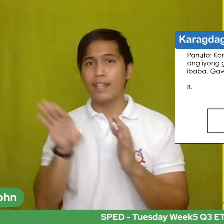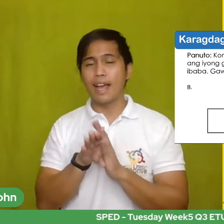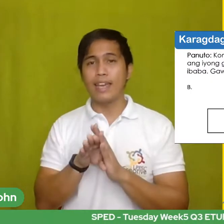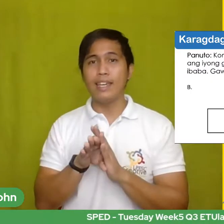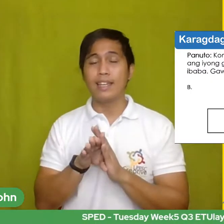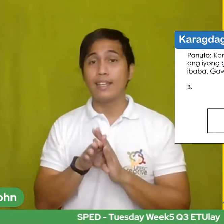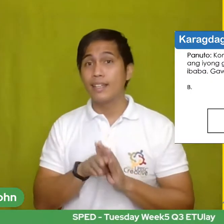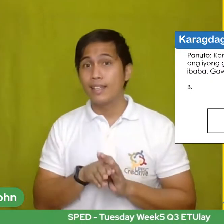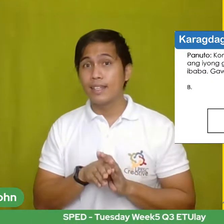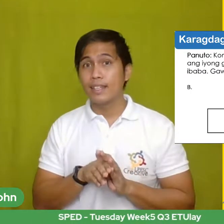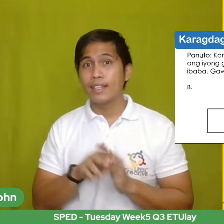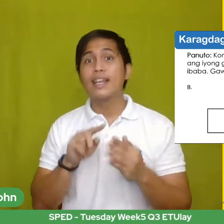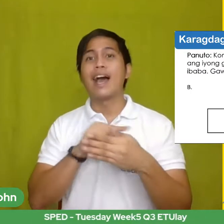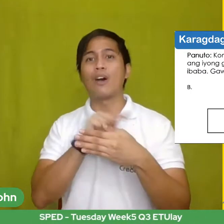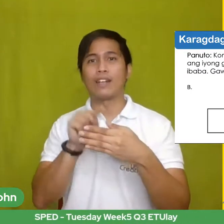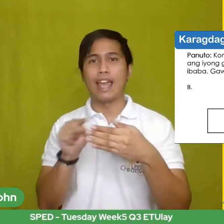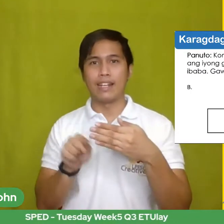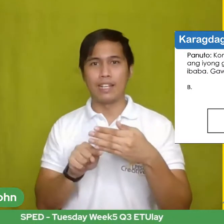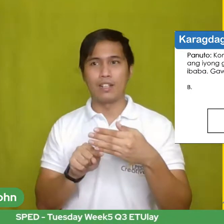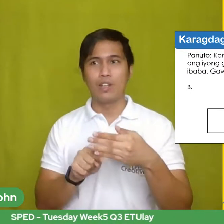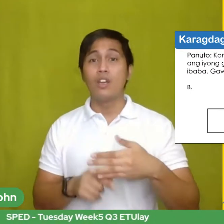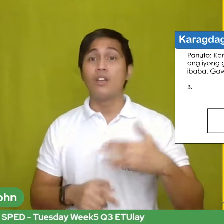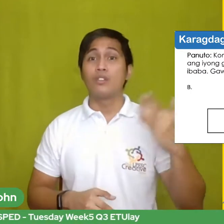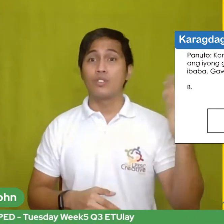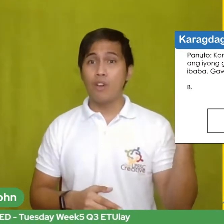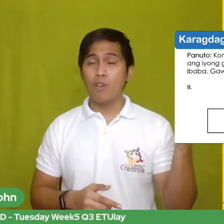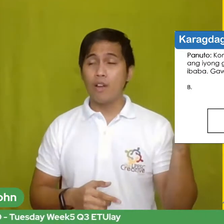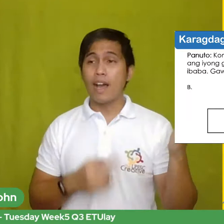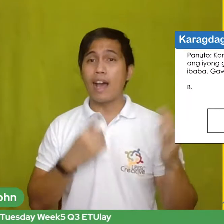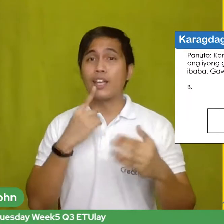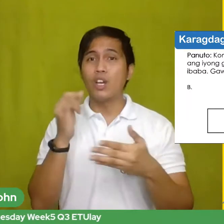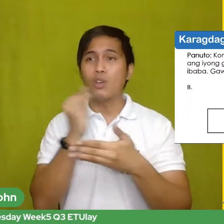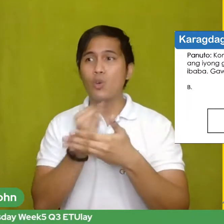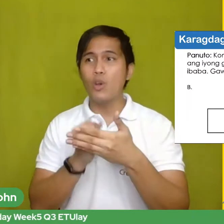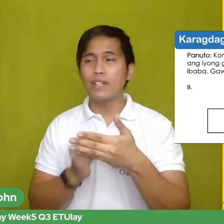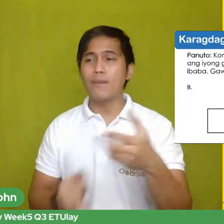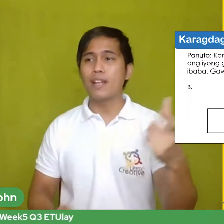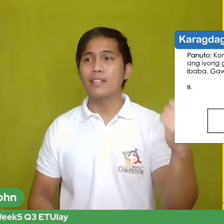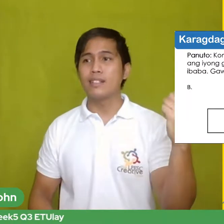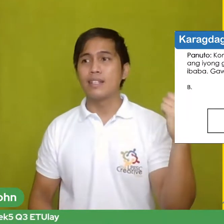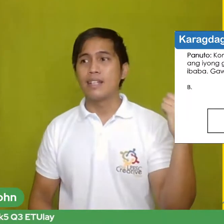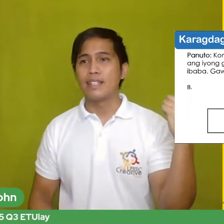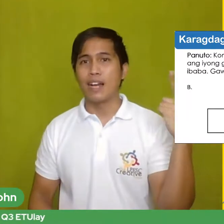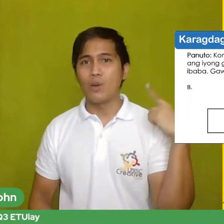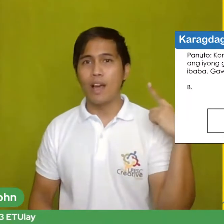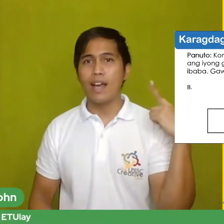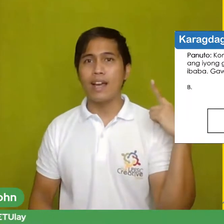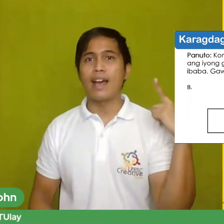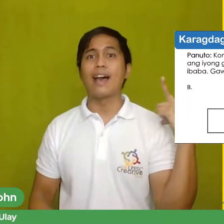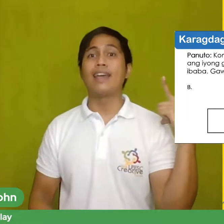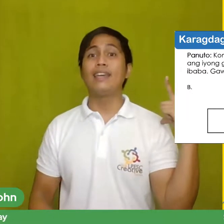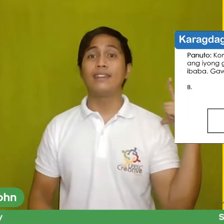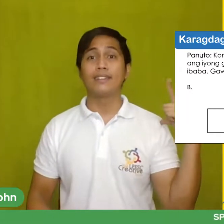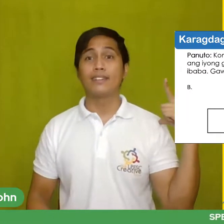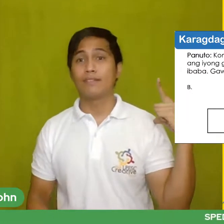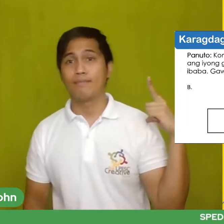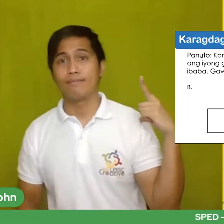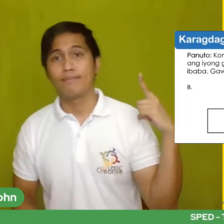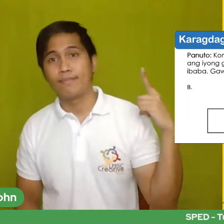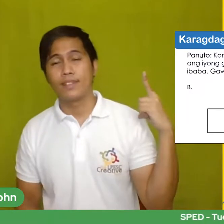ay outlining. So, ang inyong iguguhit naman sa kaliwa ay